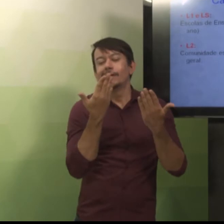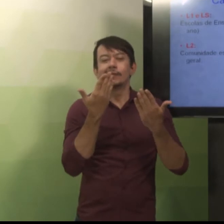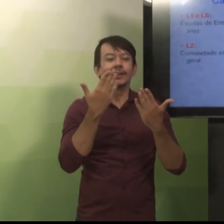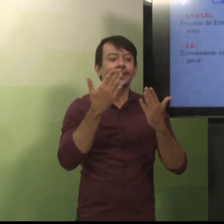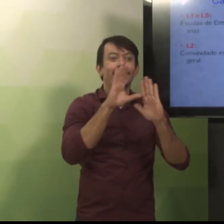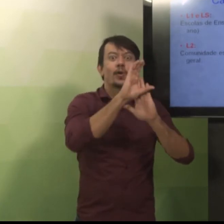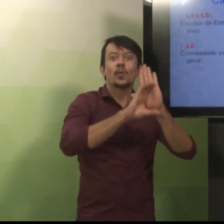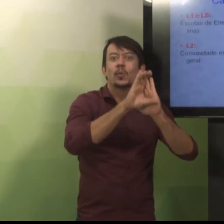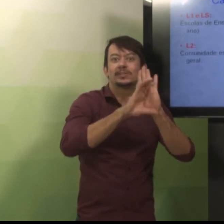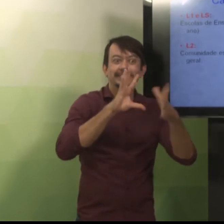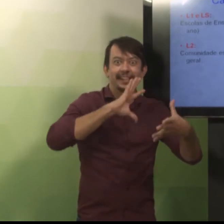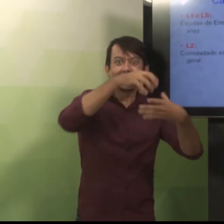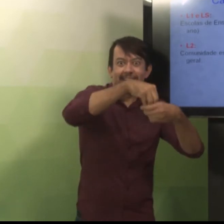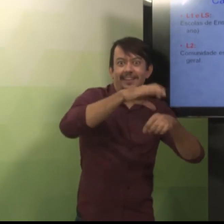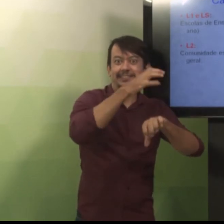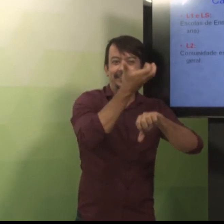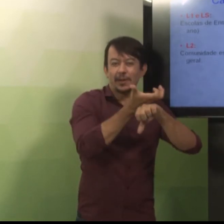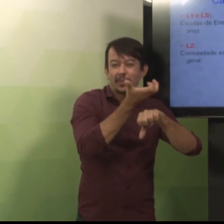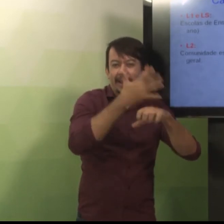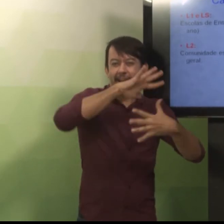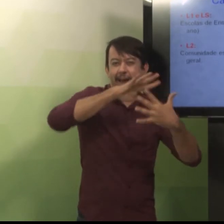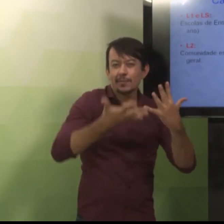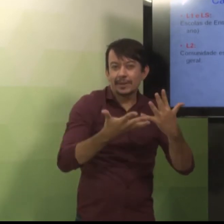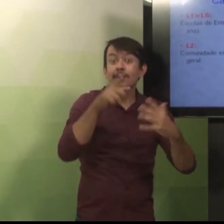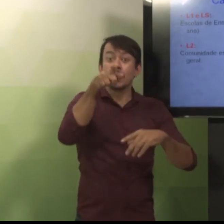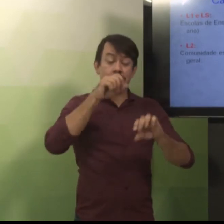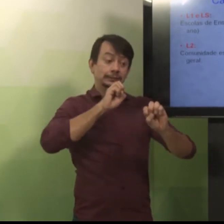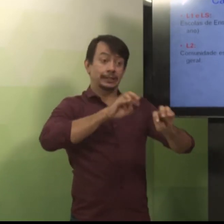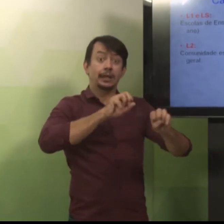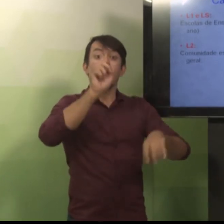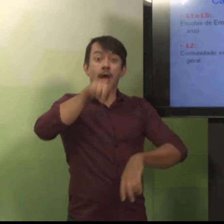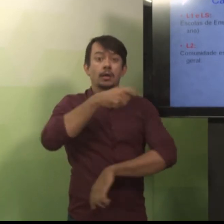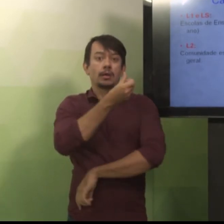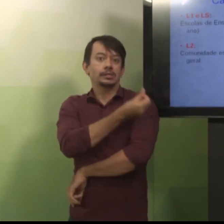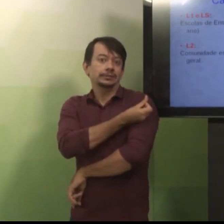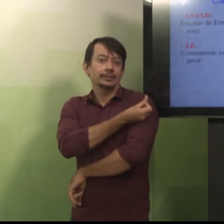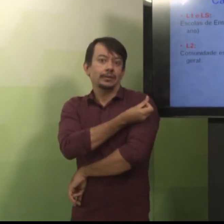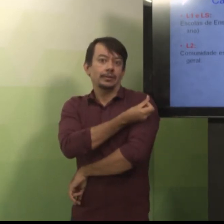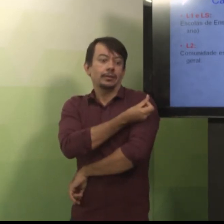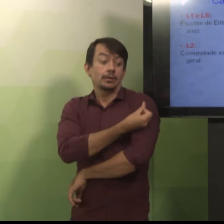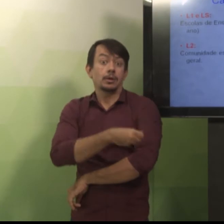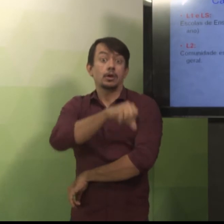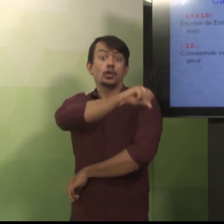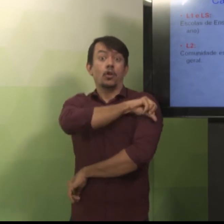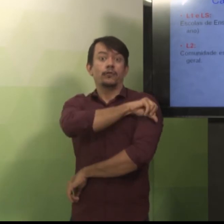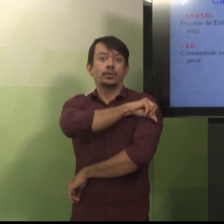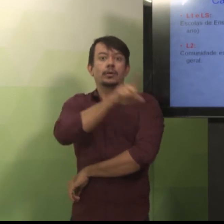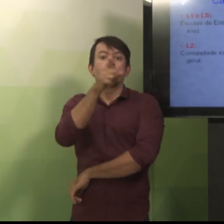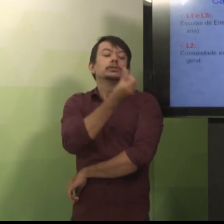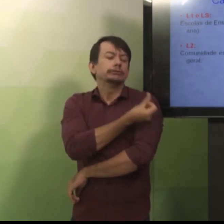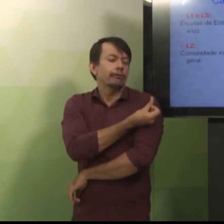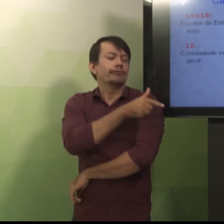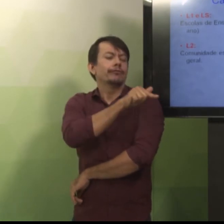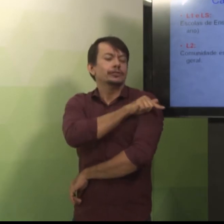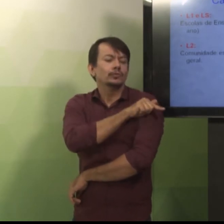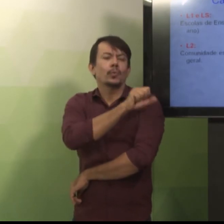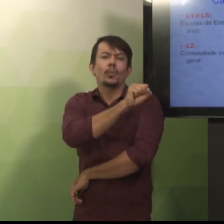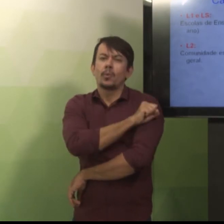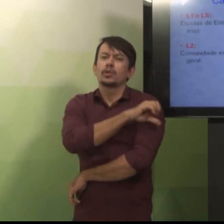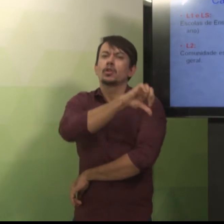porque futuramente será incluso no currículo escolar a disciplina de Libras. Então, o foco é o 6º